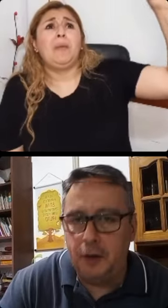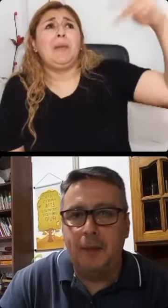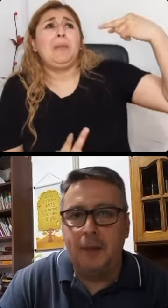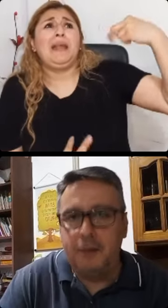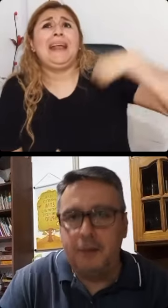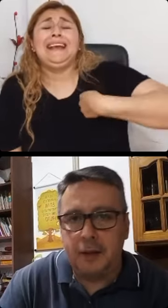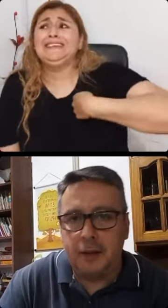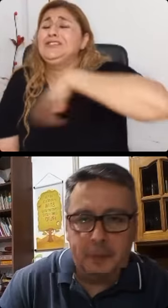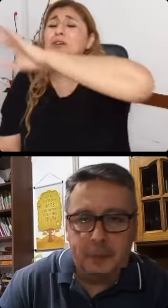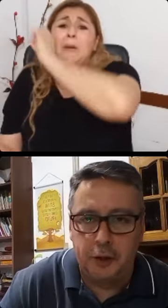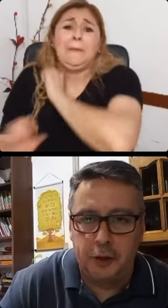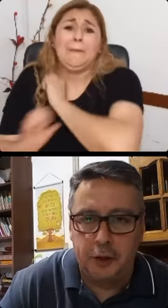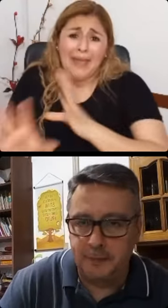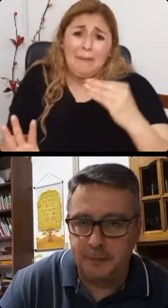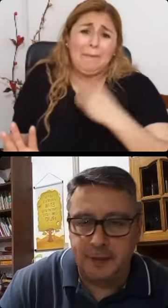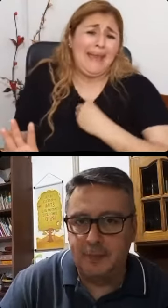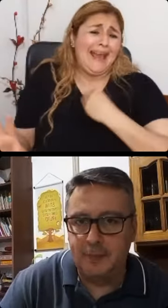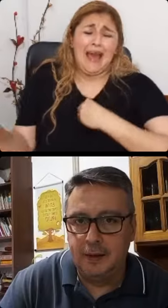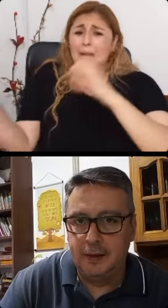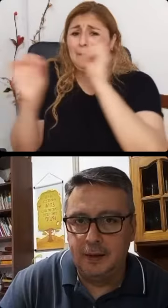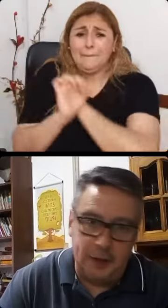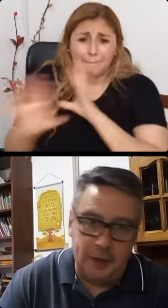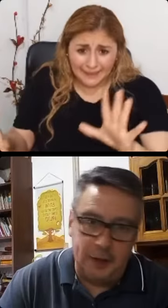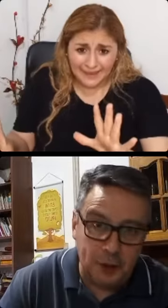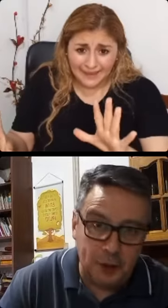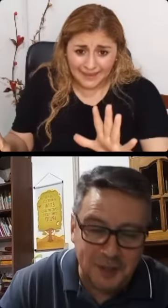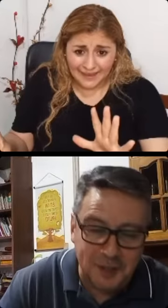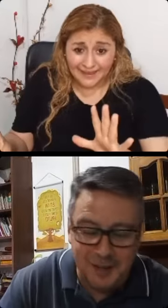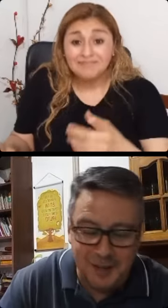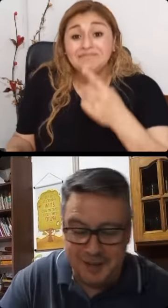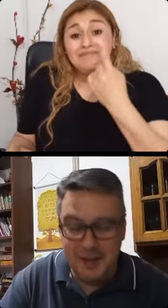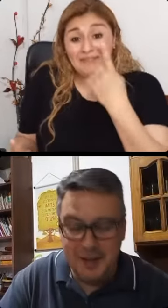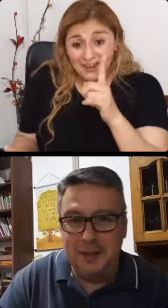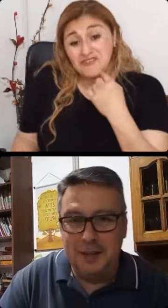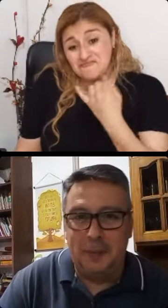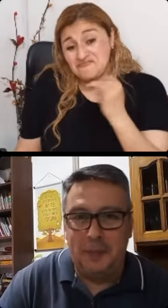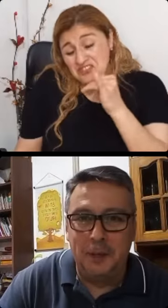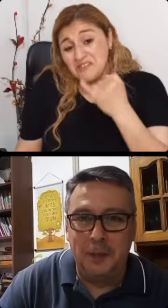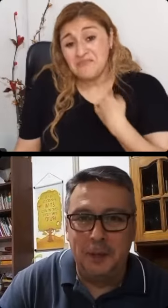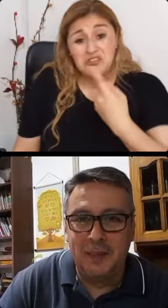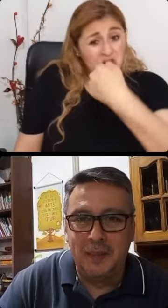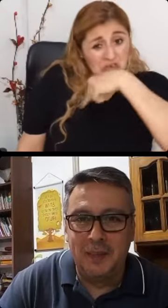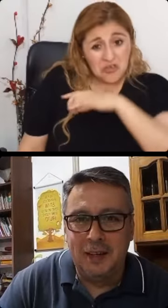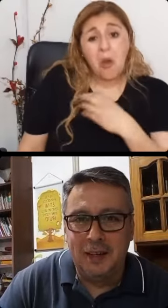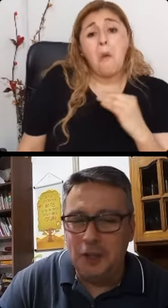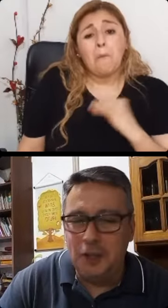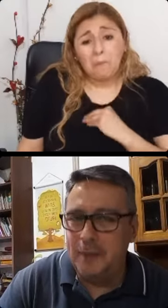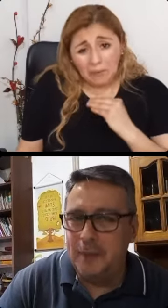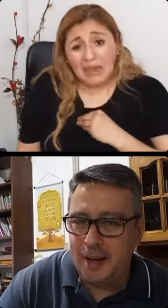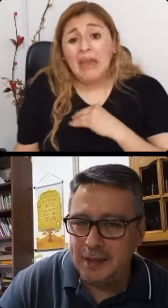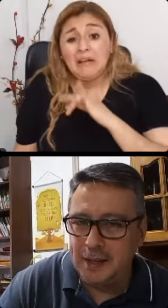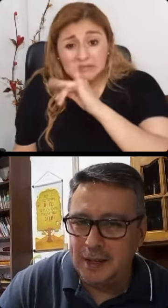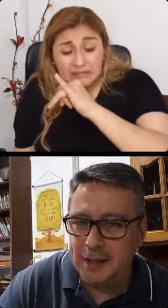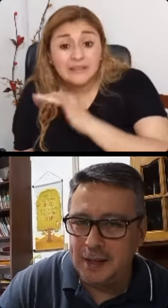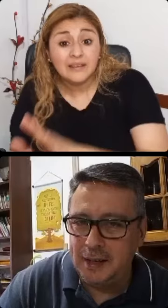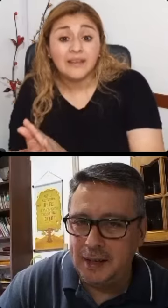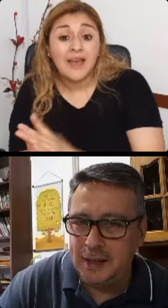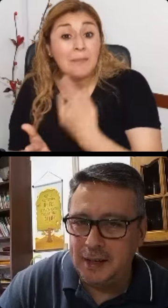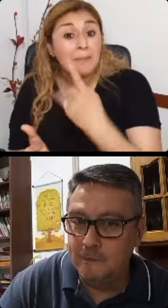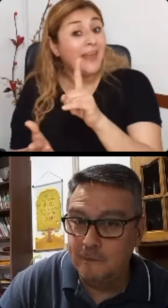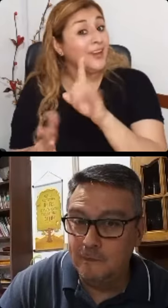peor y más mil de los pecadores de hecho lo somos pero Dios me mira así